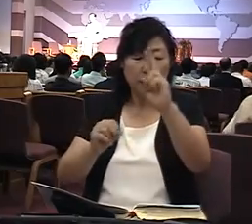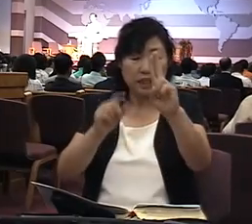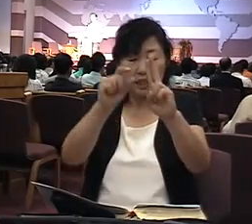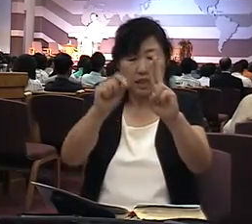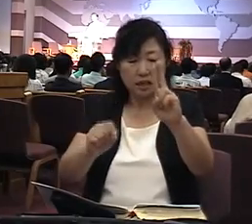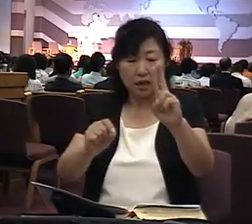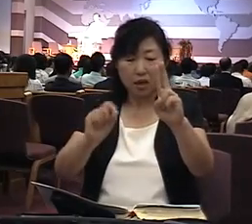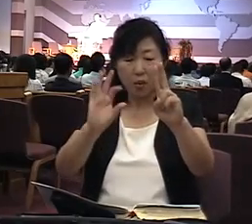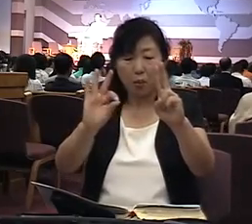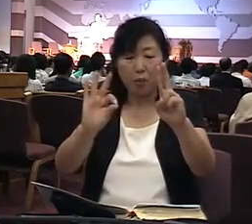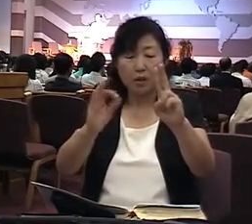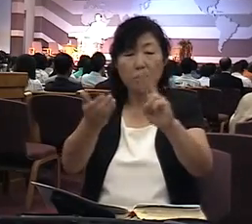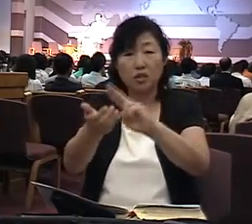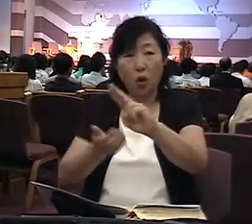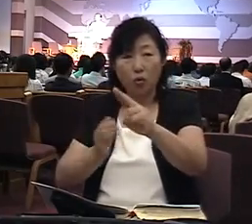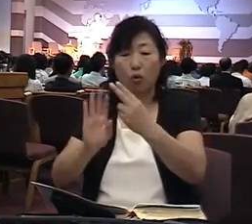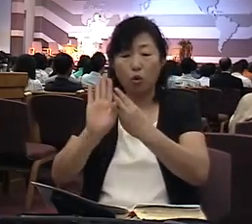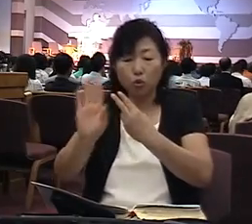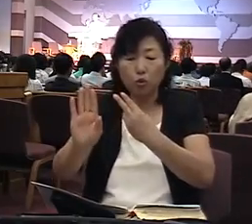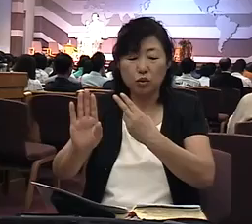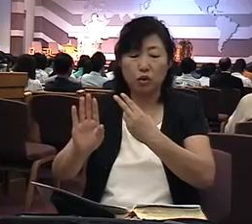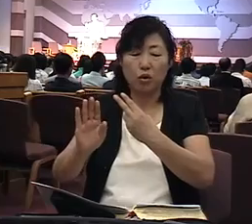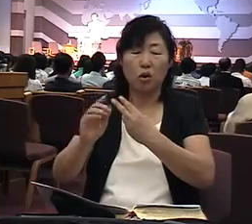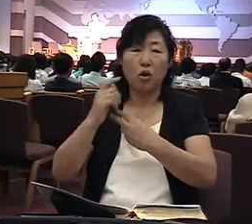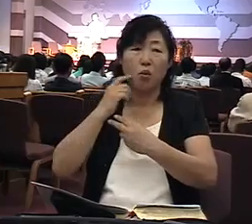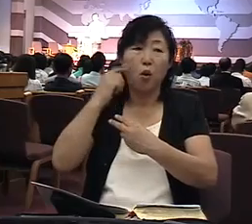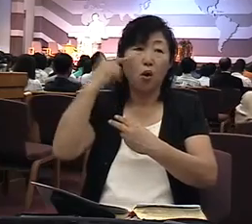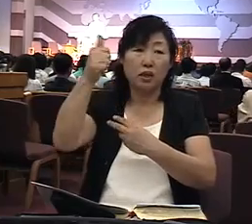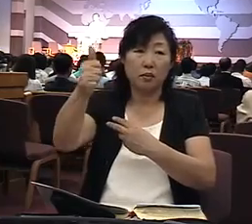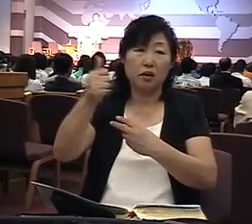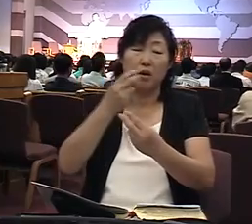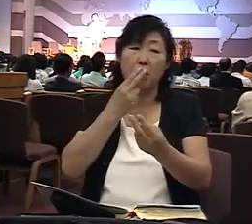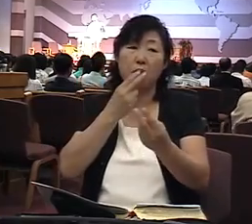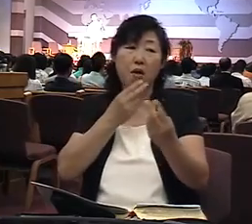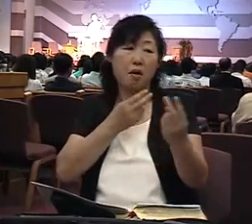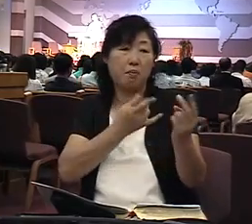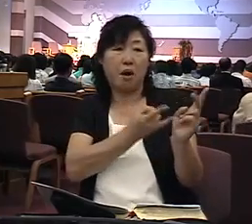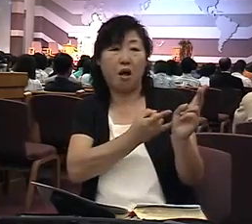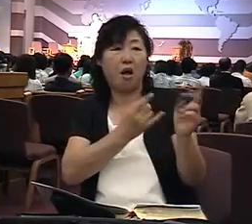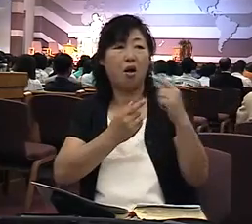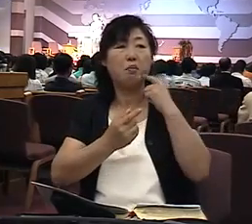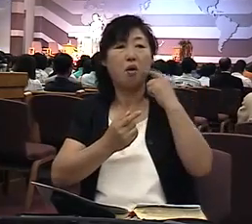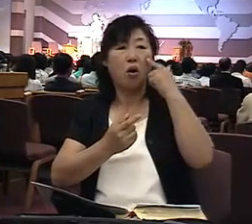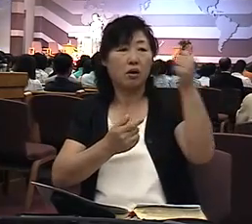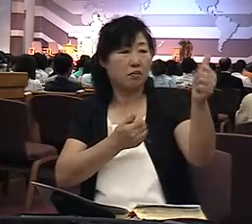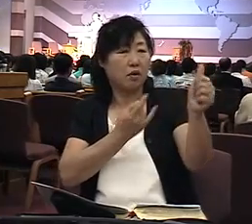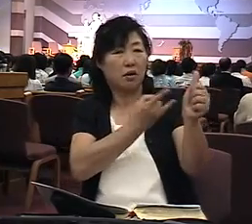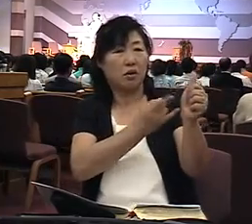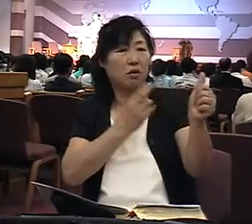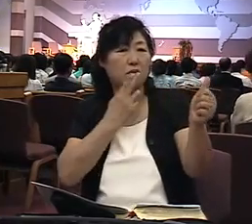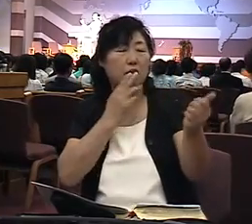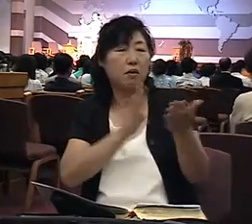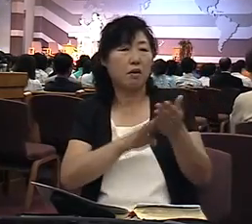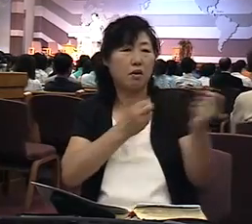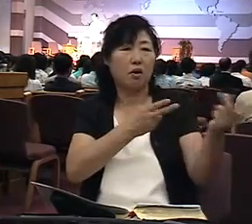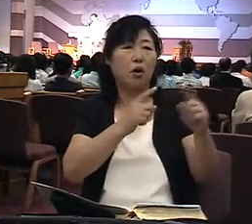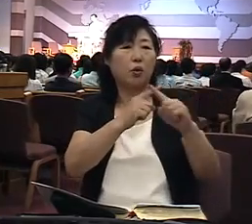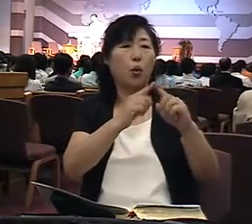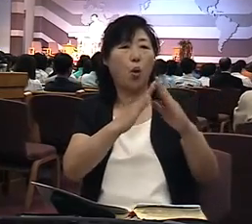디모데 전후서, 디도서는 목회자에게 보낸 편지입니다. 교회에게 보낸 편지가 있냐 하면은 목회자들에게 보낸